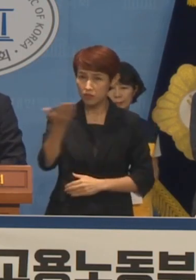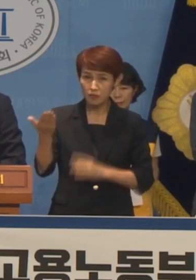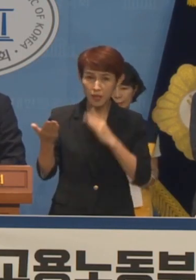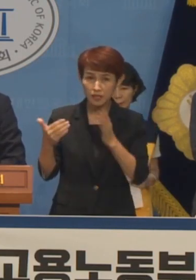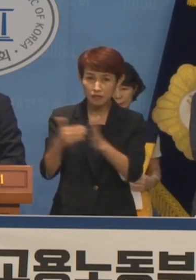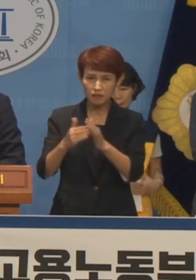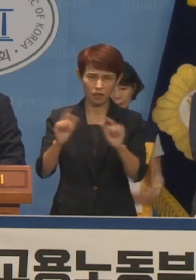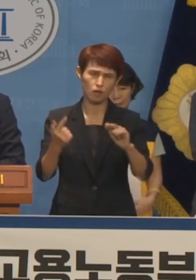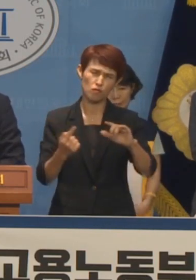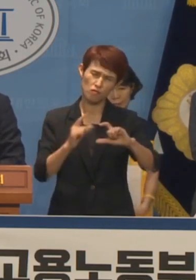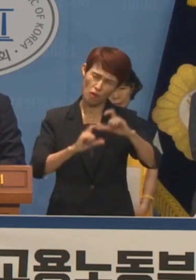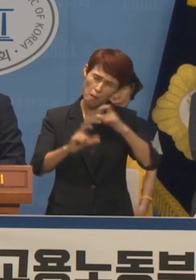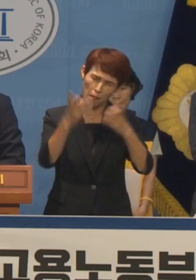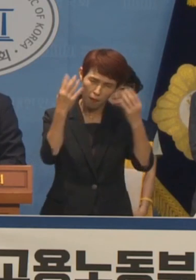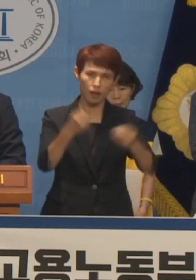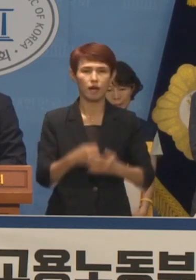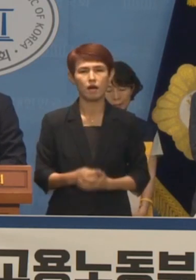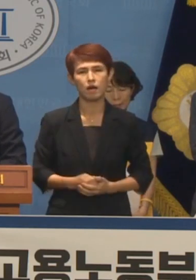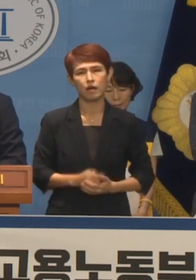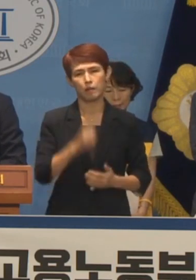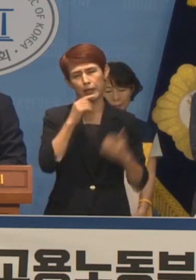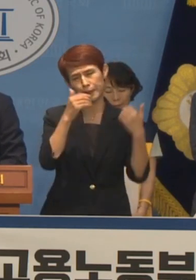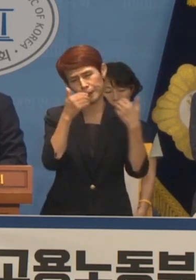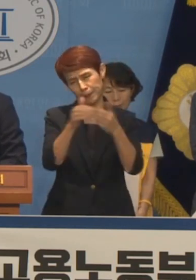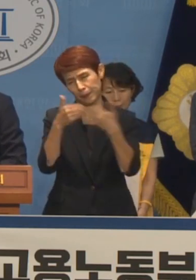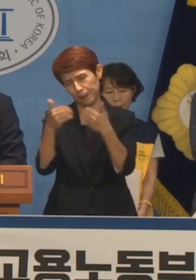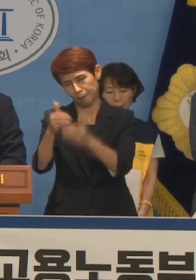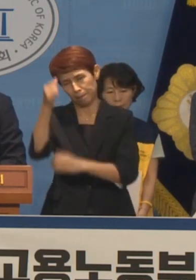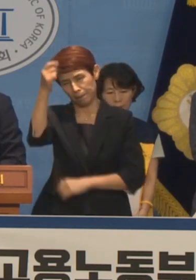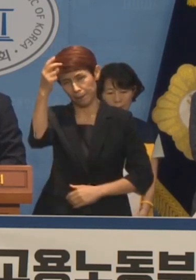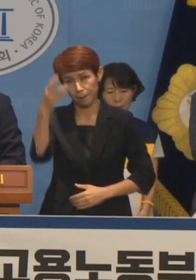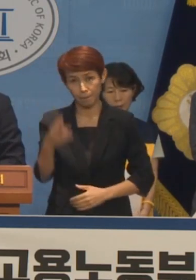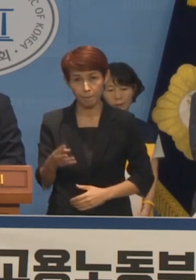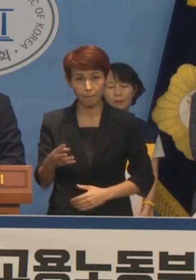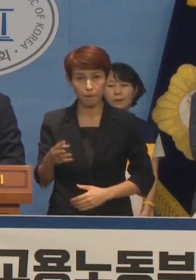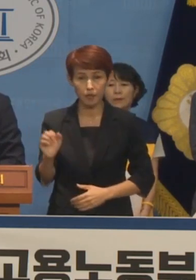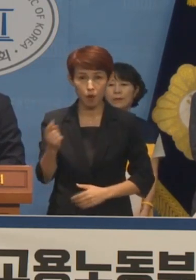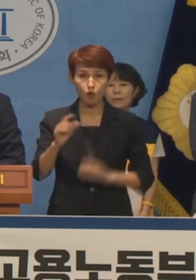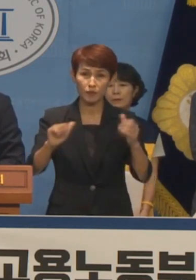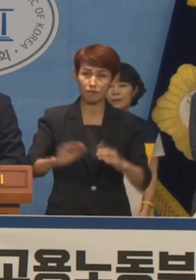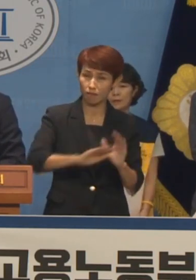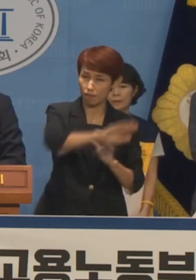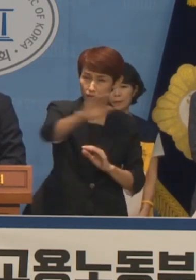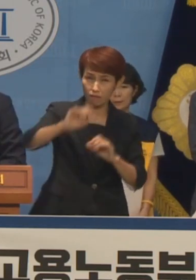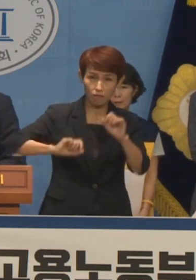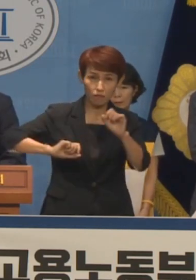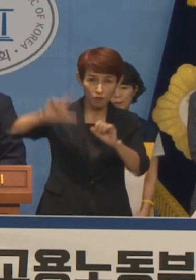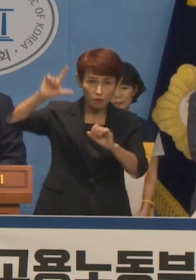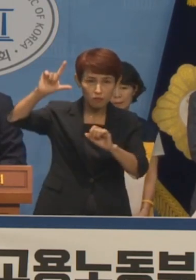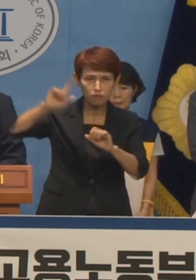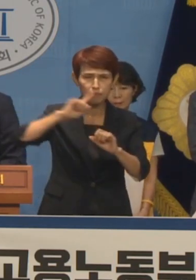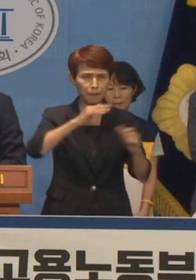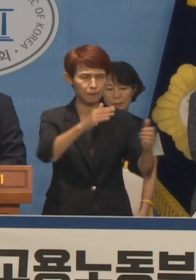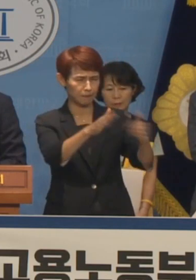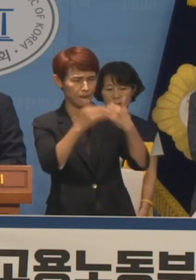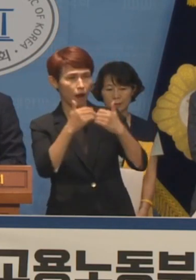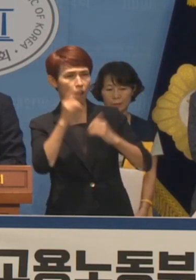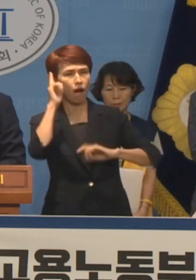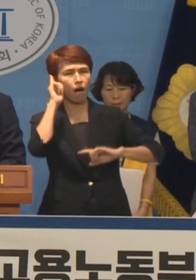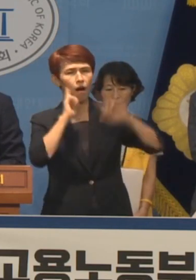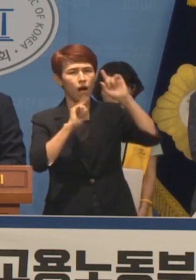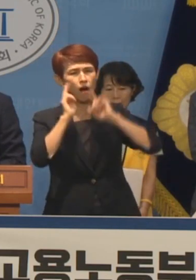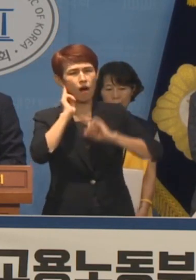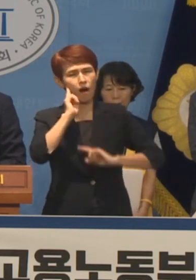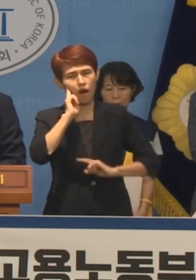아닙니다. 너무나 많은 막말과 반노동 발언을 했기 때문에 국민 다수가 정말 그 말들에 상처를 입고